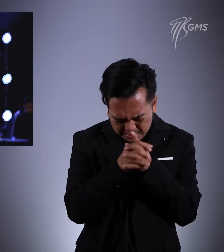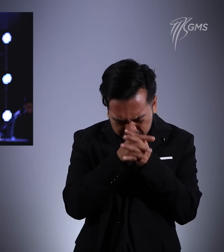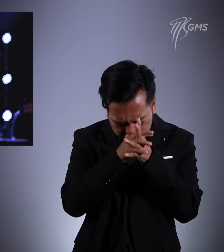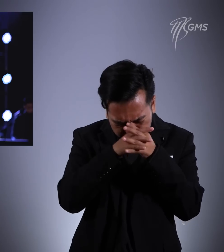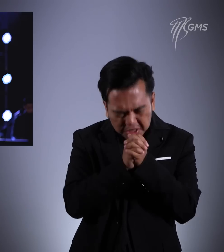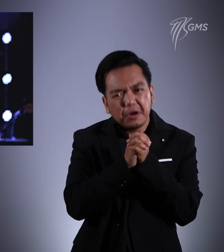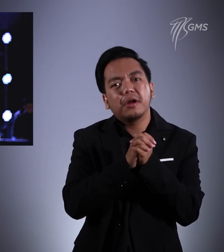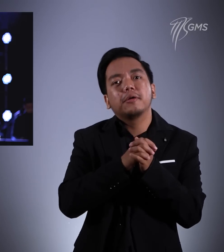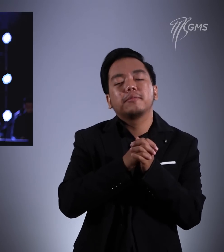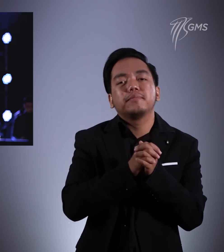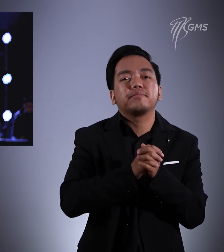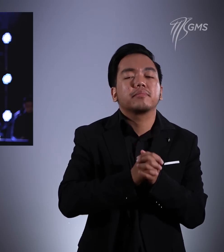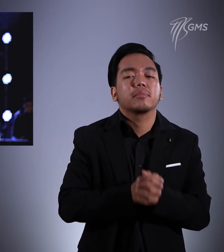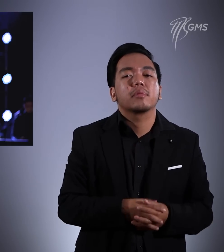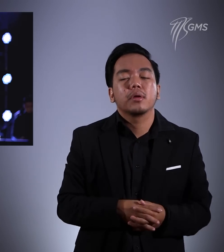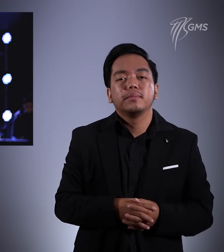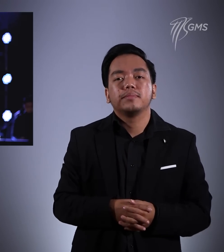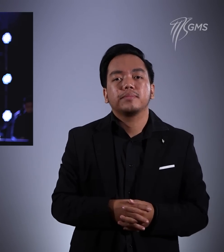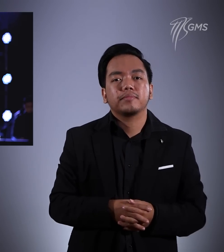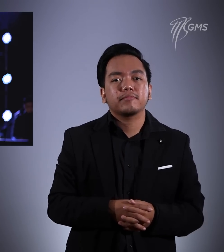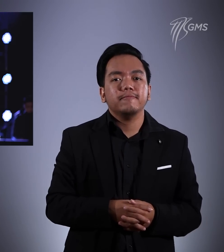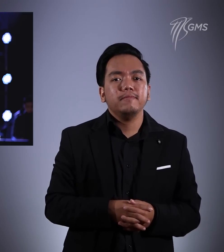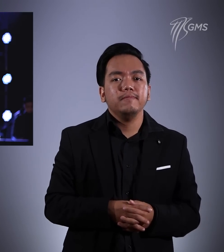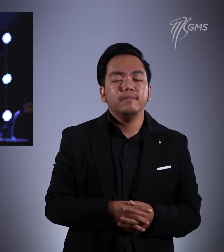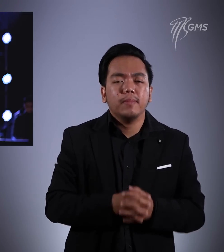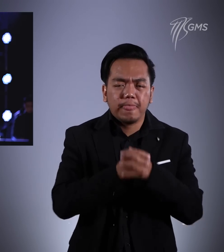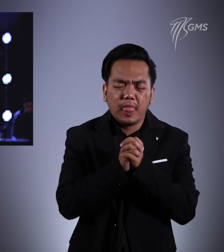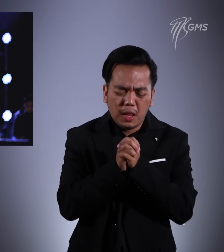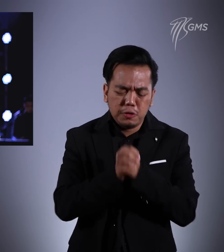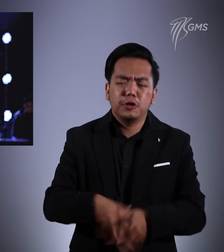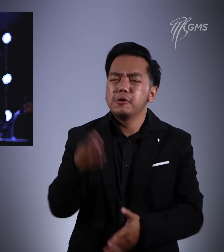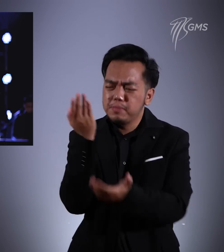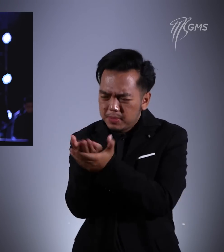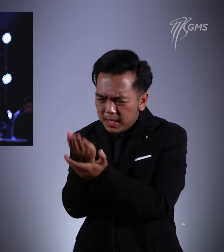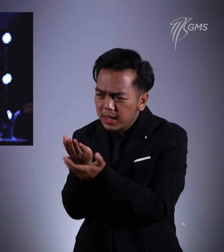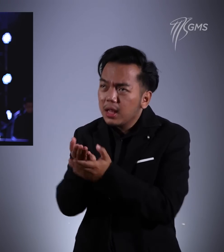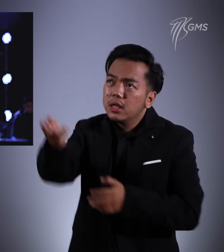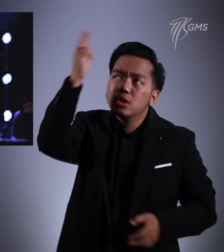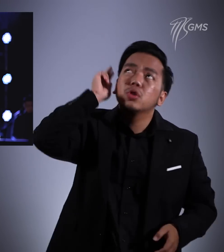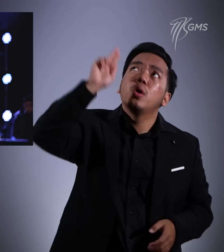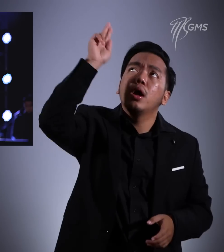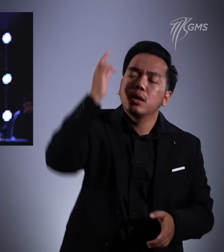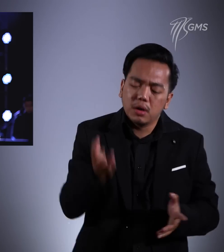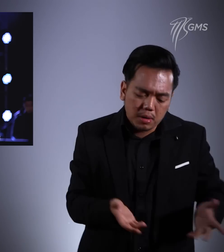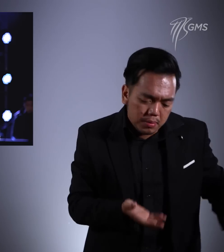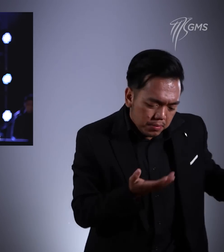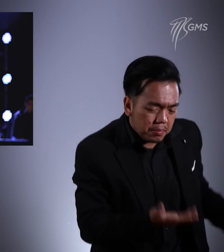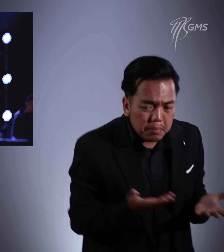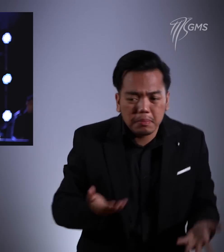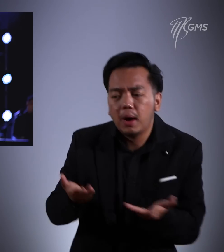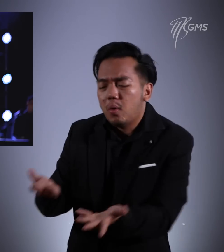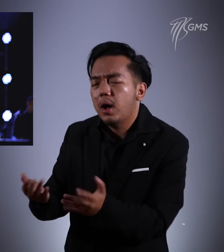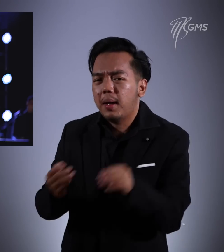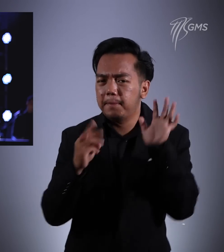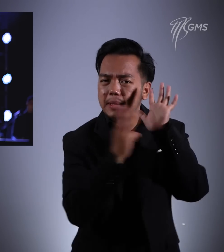Indonesia atau dengan bahasa manusia akal budimu juga harus berdoa. Minta sama Tuhan itu. Bawa ke hadapan Tuhan permohonanmu.